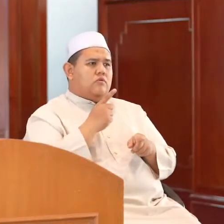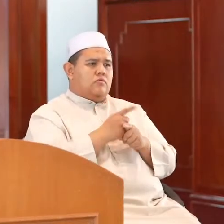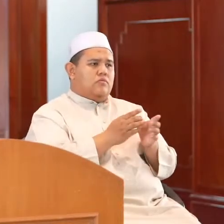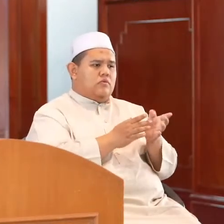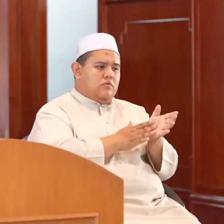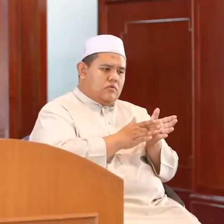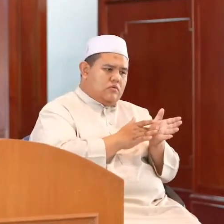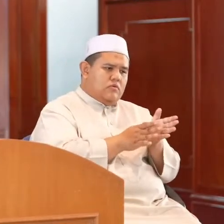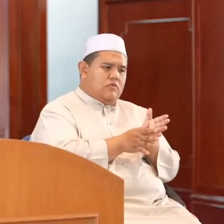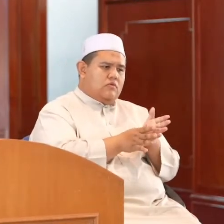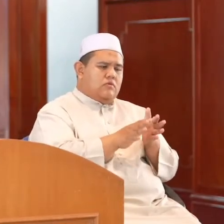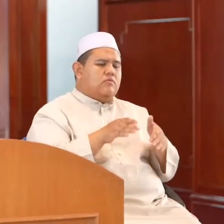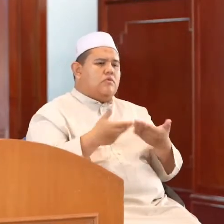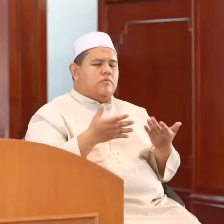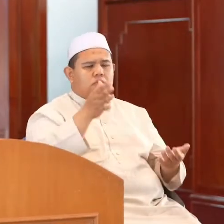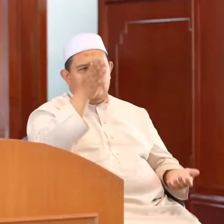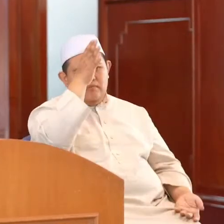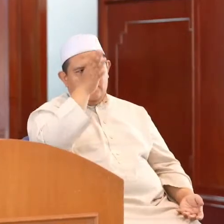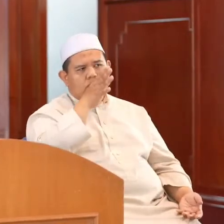Ibu bapa nak buat macam mana?